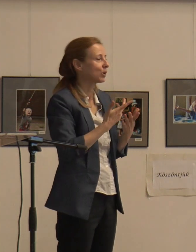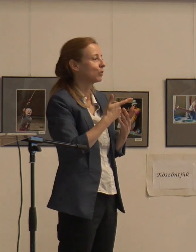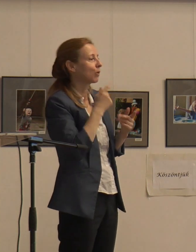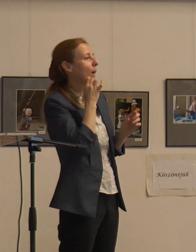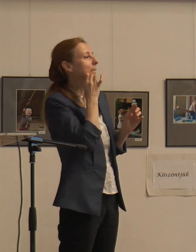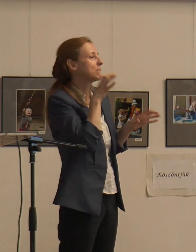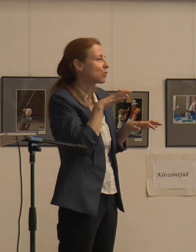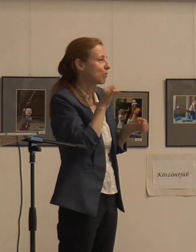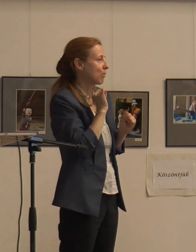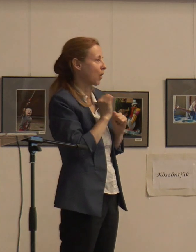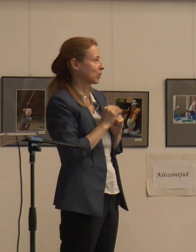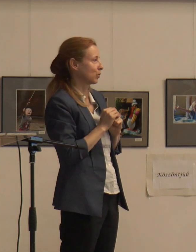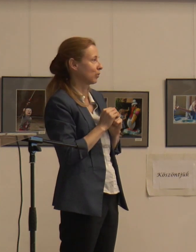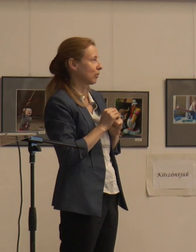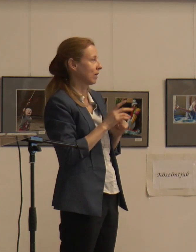rummogjunk meg,